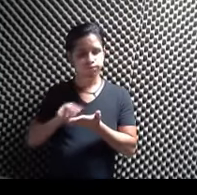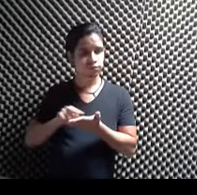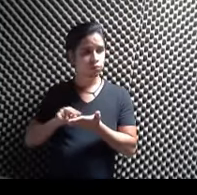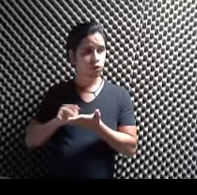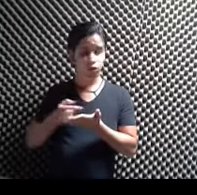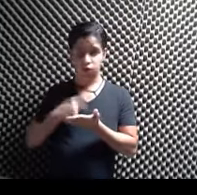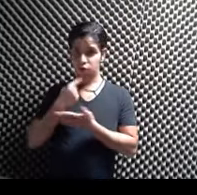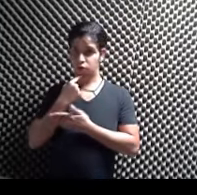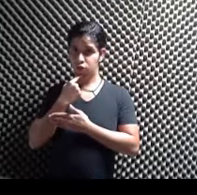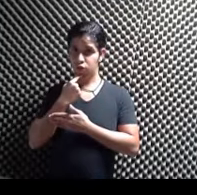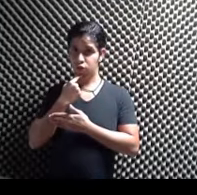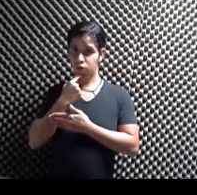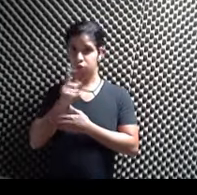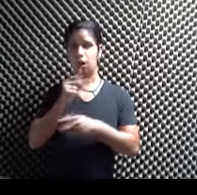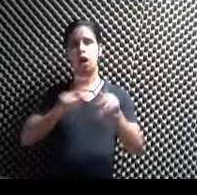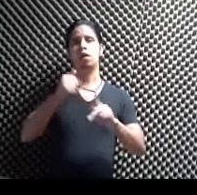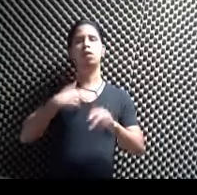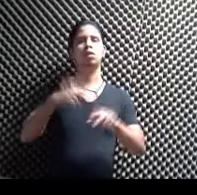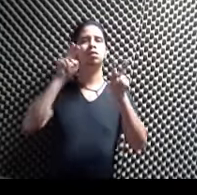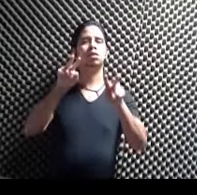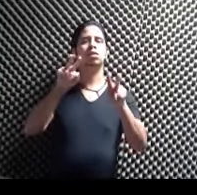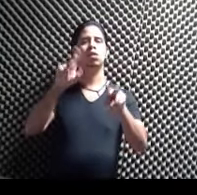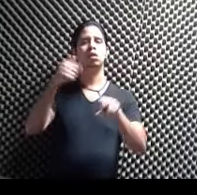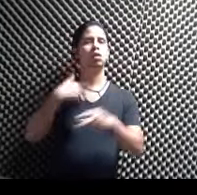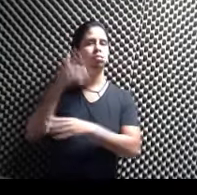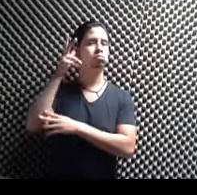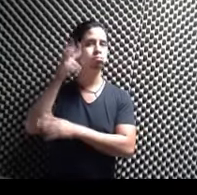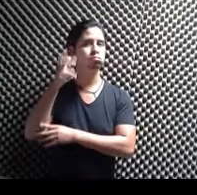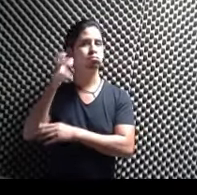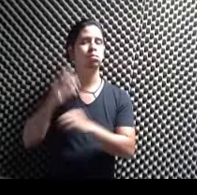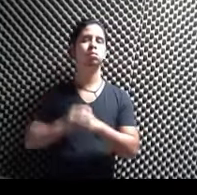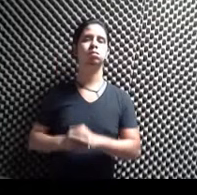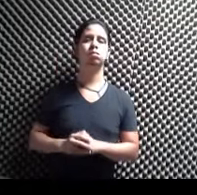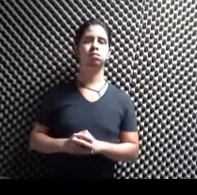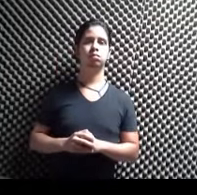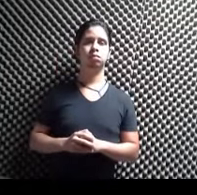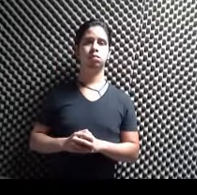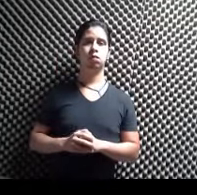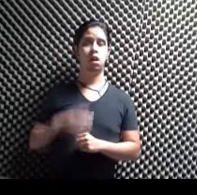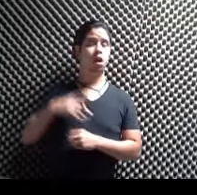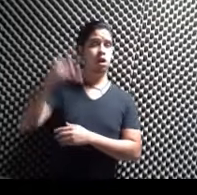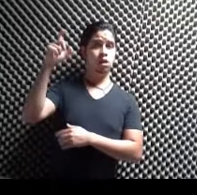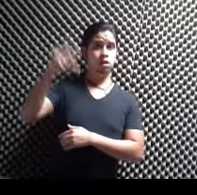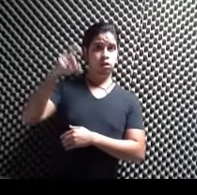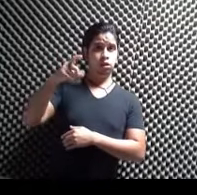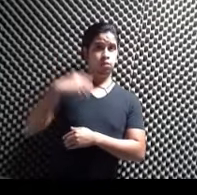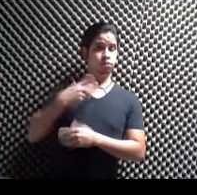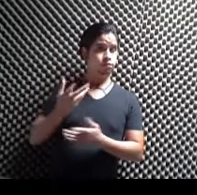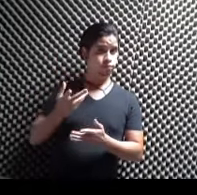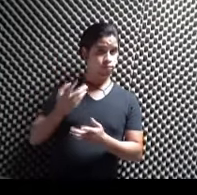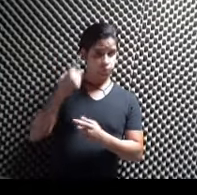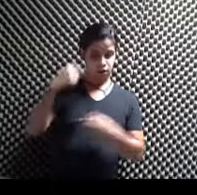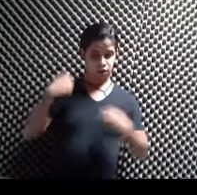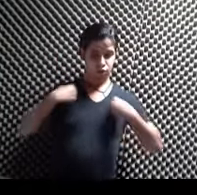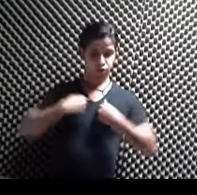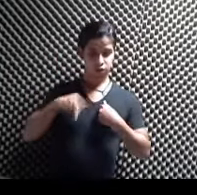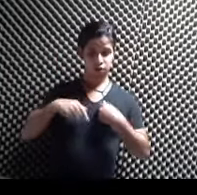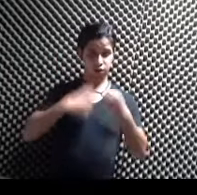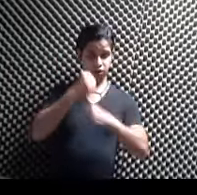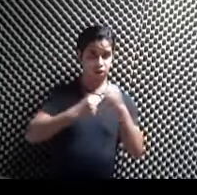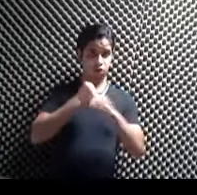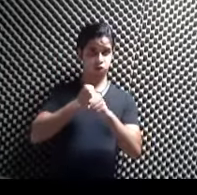eso se lo digo, ¿verdad?, a los que nos están viendo y escuchando, que necesitan todavía para las mochilas de este año en